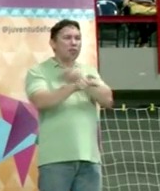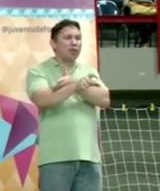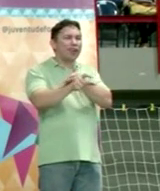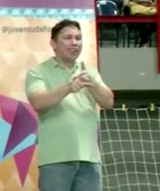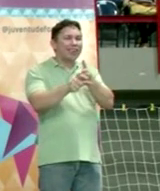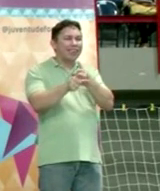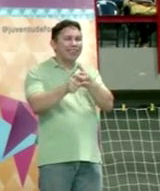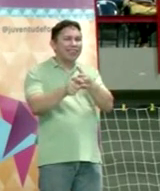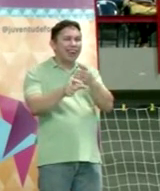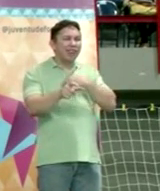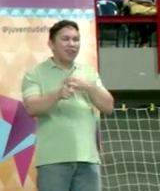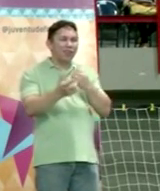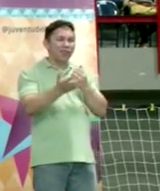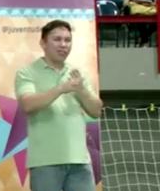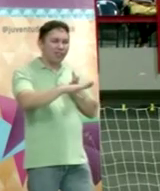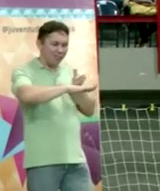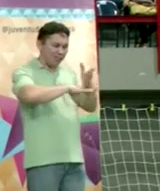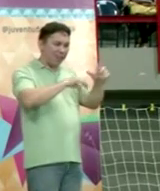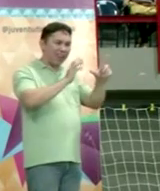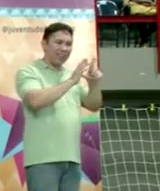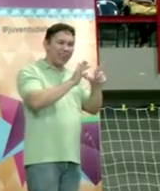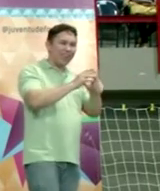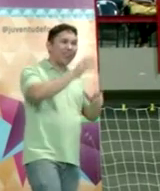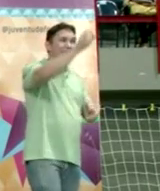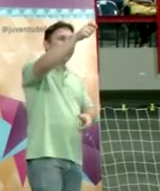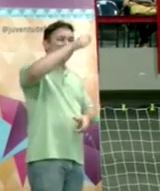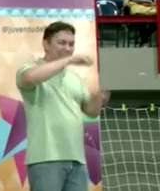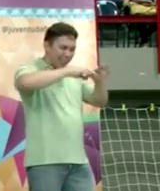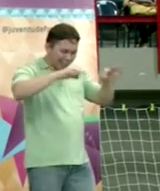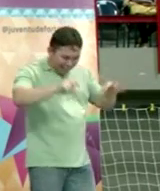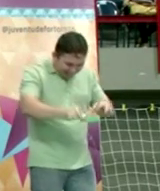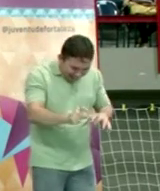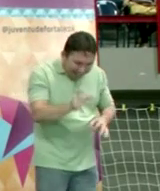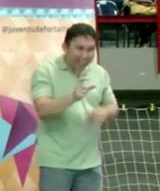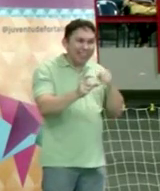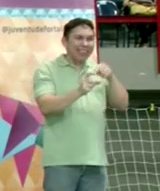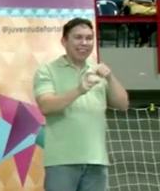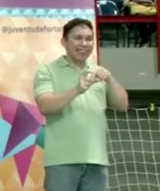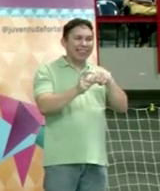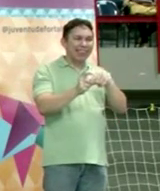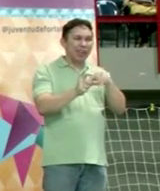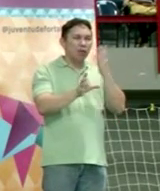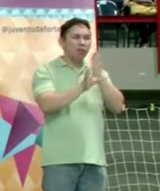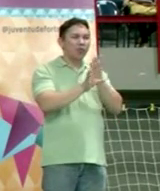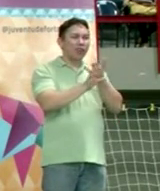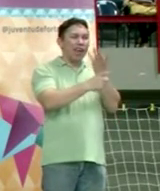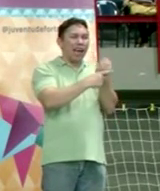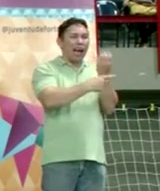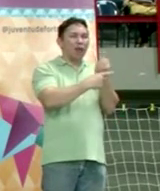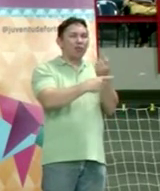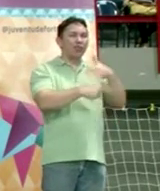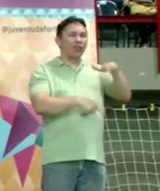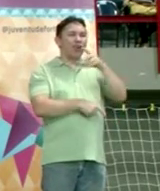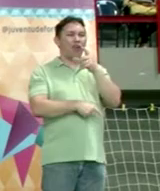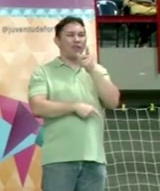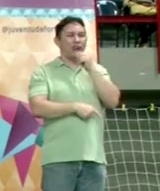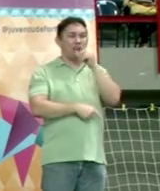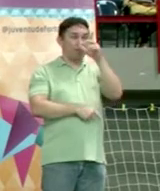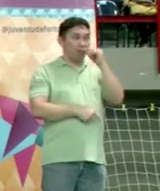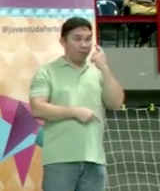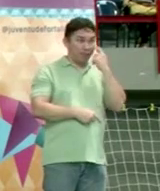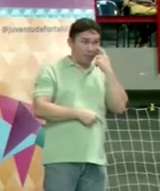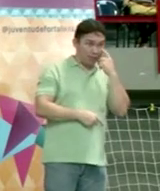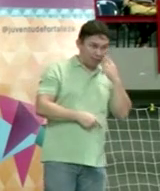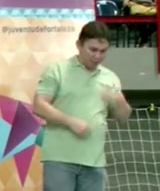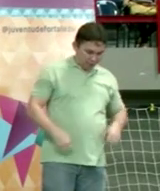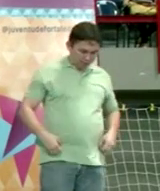couro com água não é uma combinação boa. Se você passar, por exemplo, pegar um cinto seu